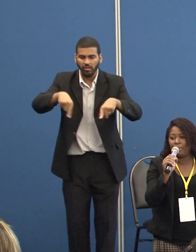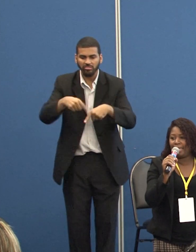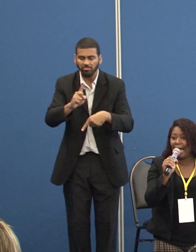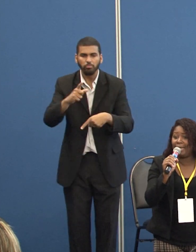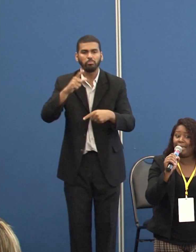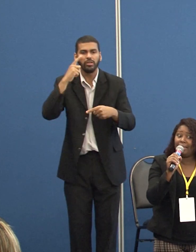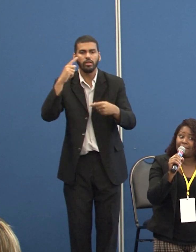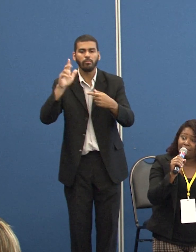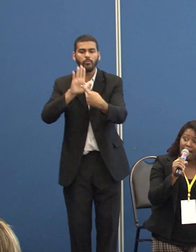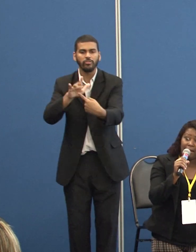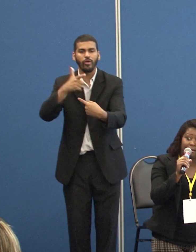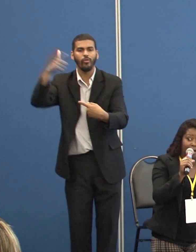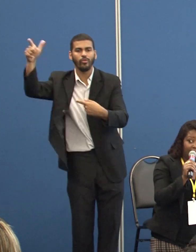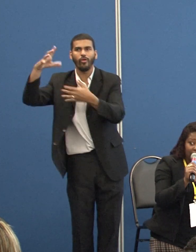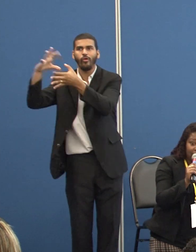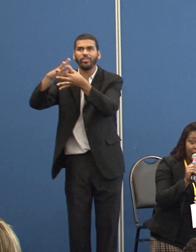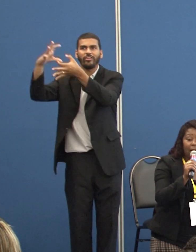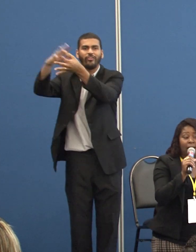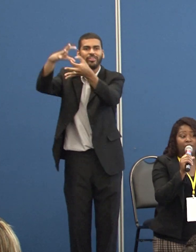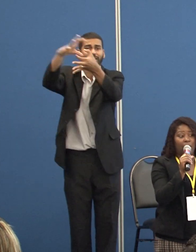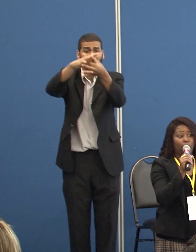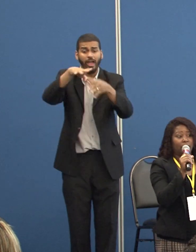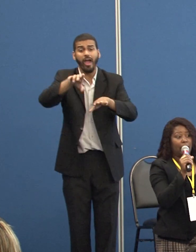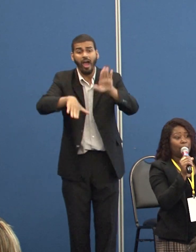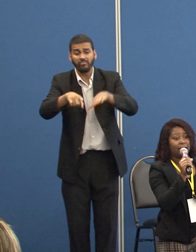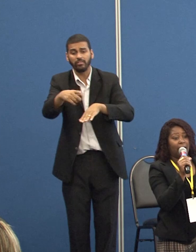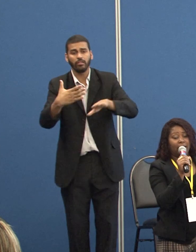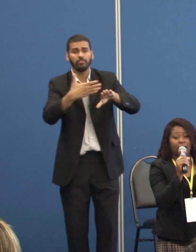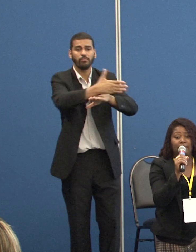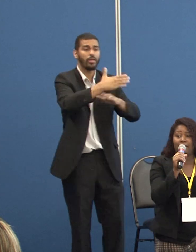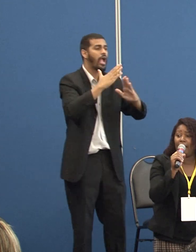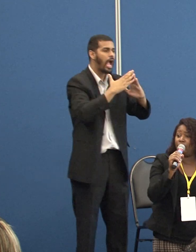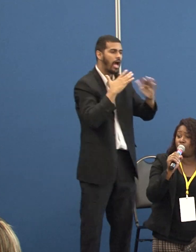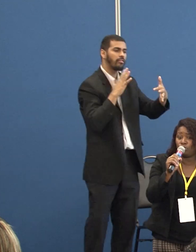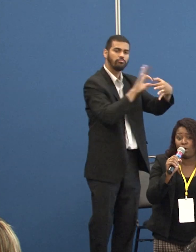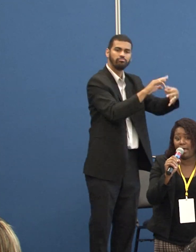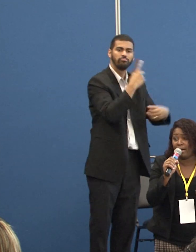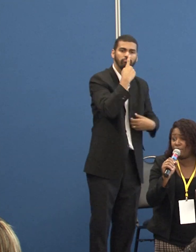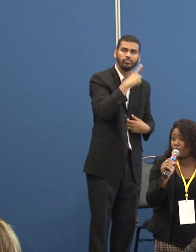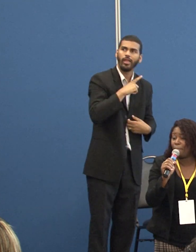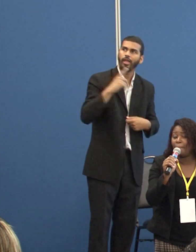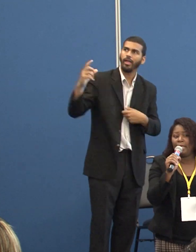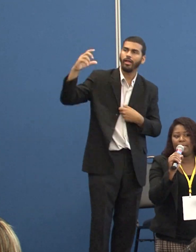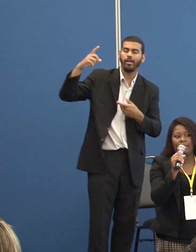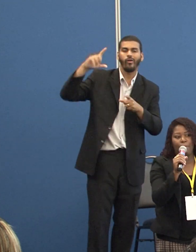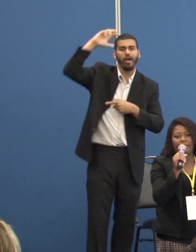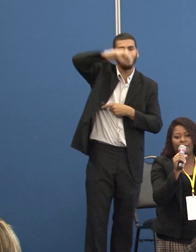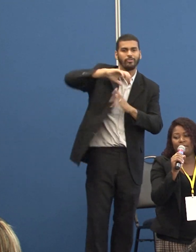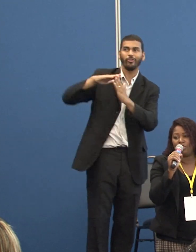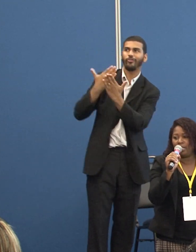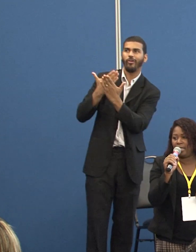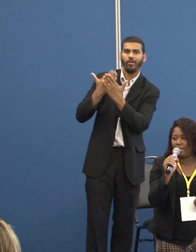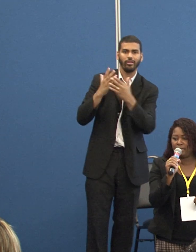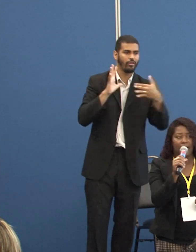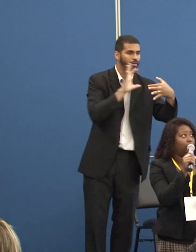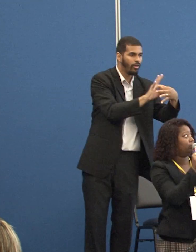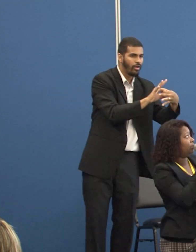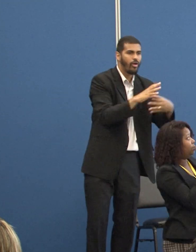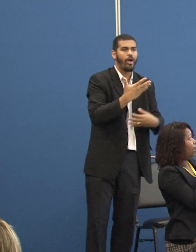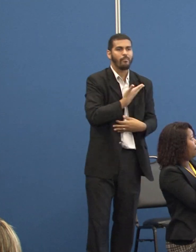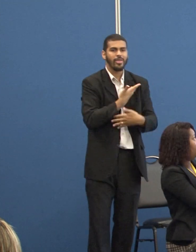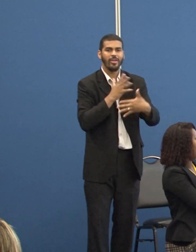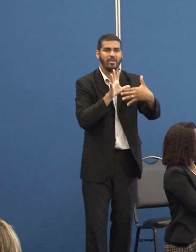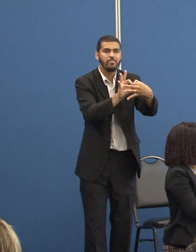poder aplicar e ensinar em casa, ele vai poder aplicar e ensinar entre os seus colegas, então precisa ser